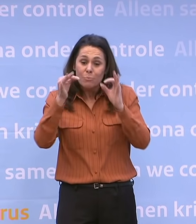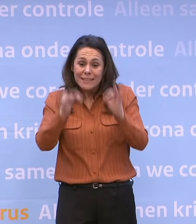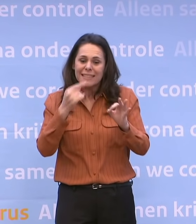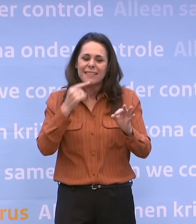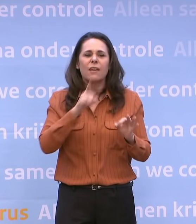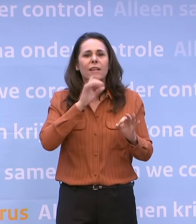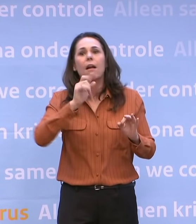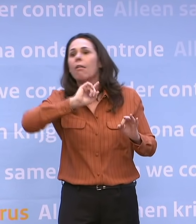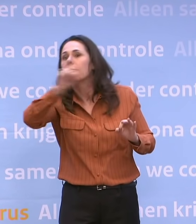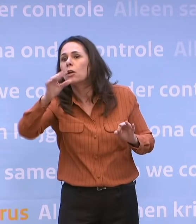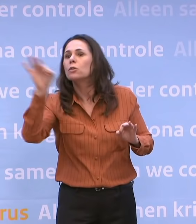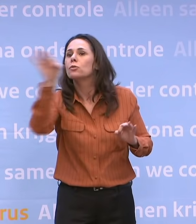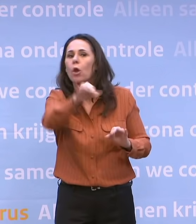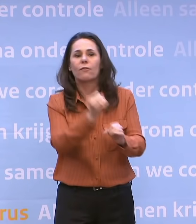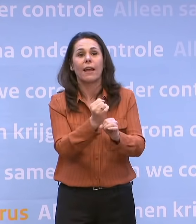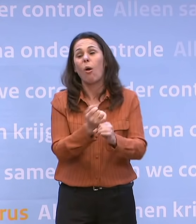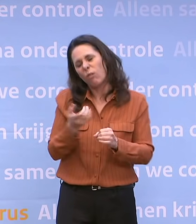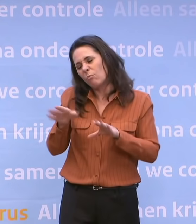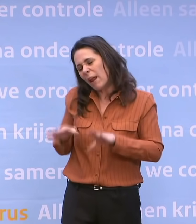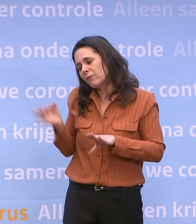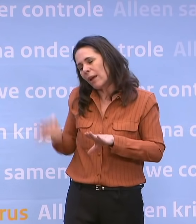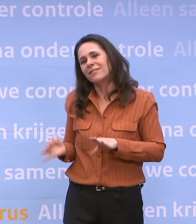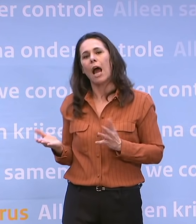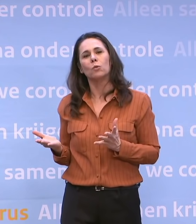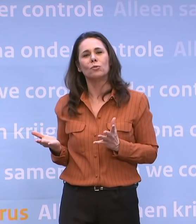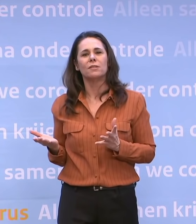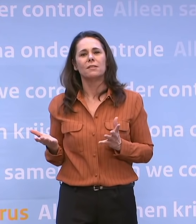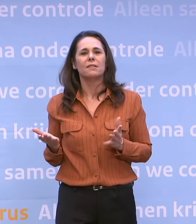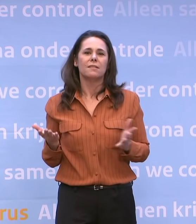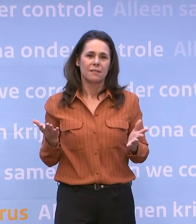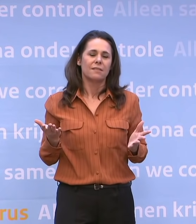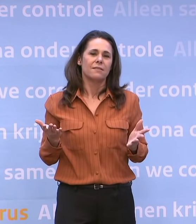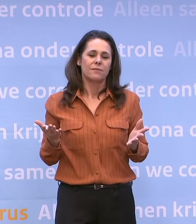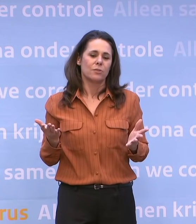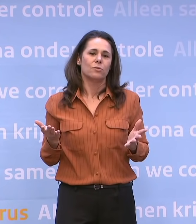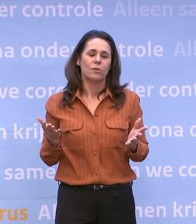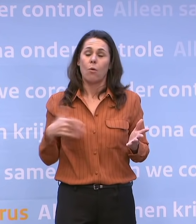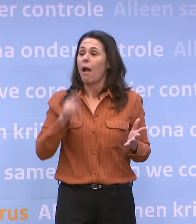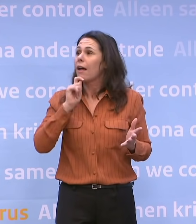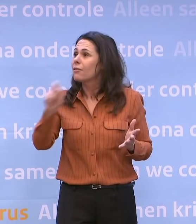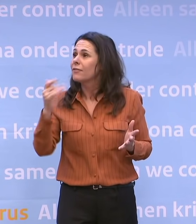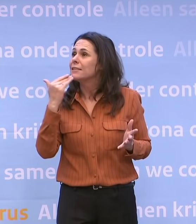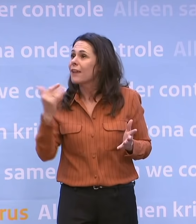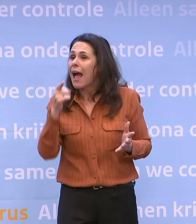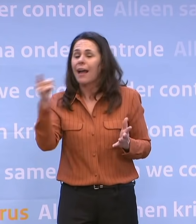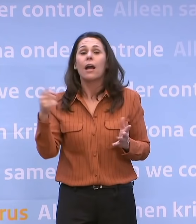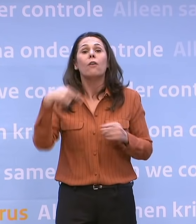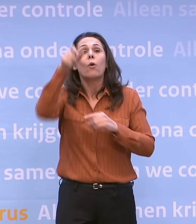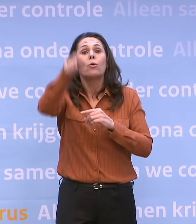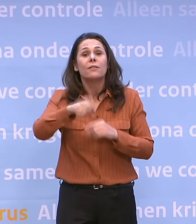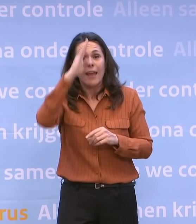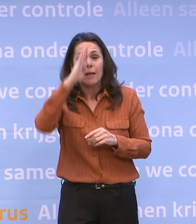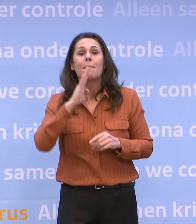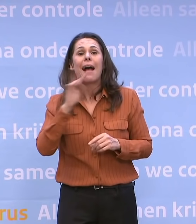weer aan de slag kan en wie vooral nog even thuis moet blijven, om het even huiselijk te zeggen. Nou, daar vragen we ook een advies over. Dat advies komt volgende week,